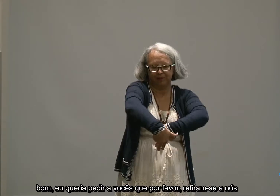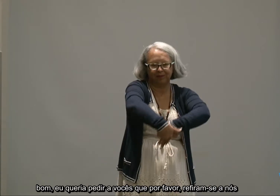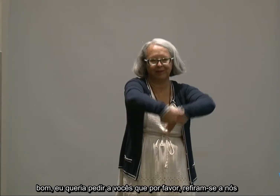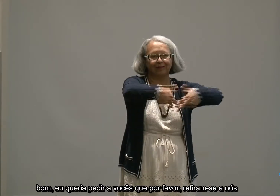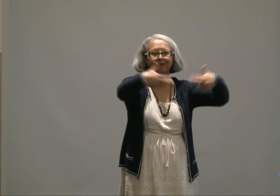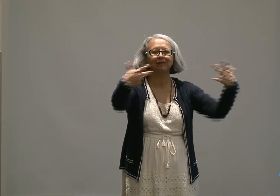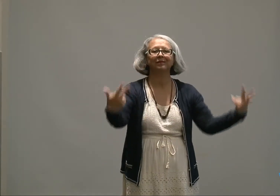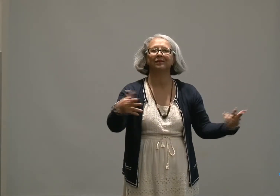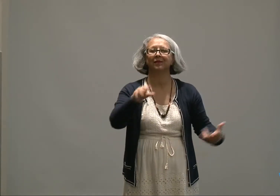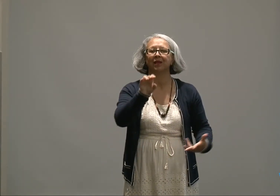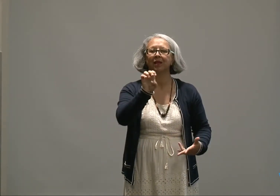nós